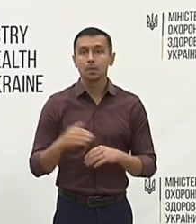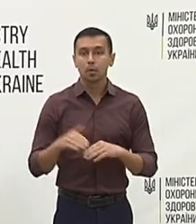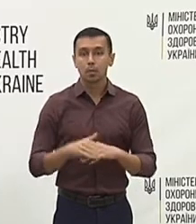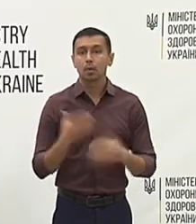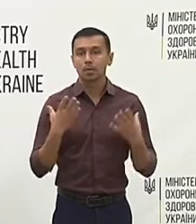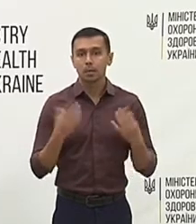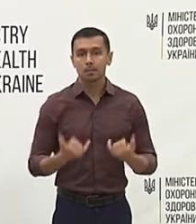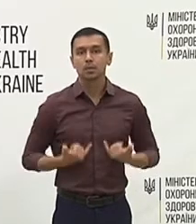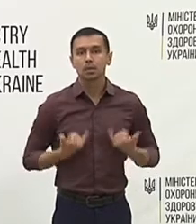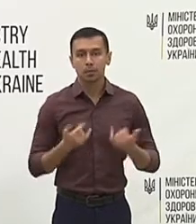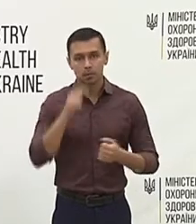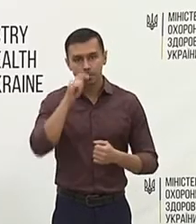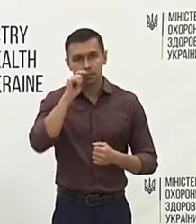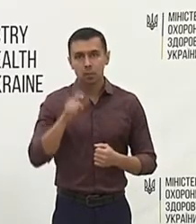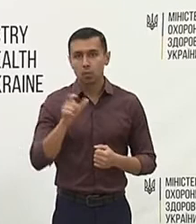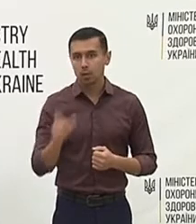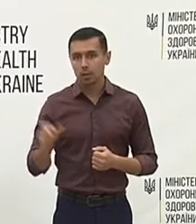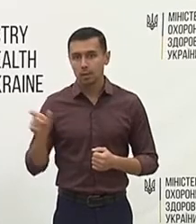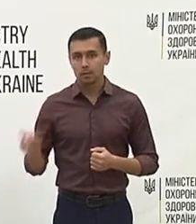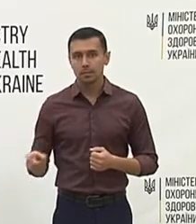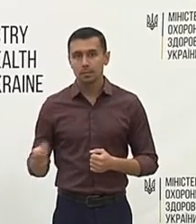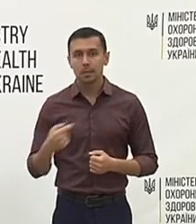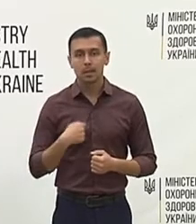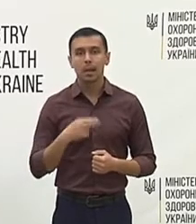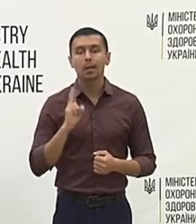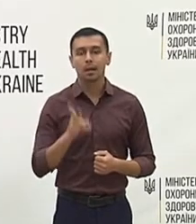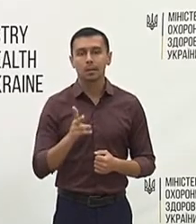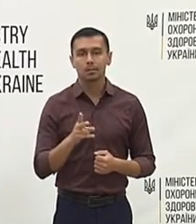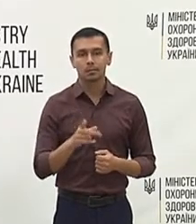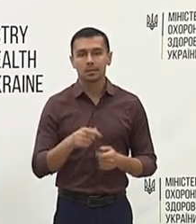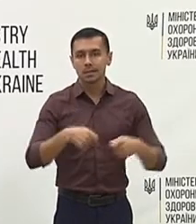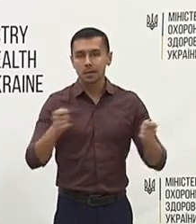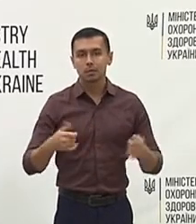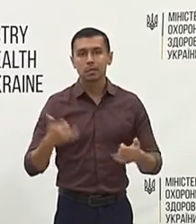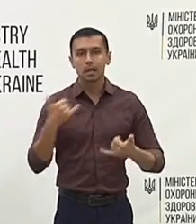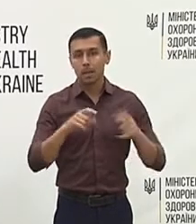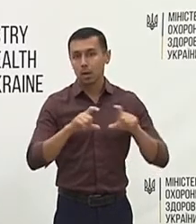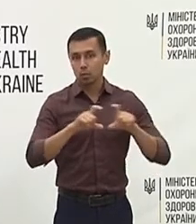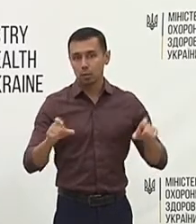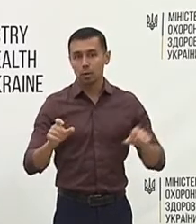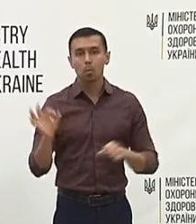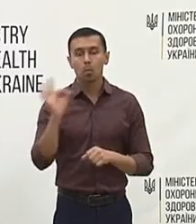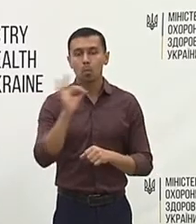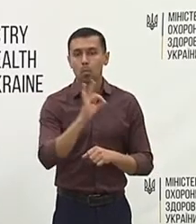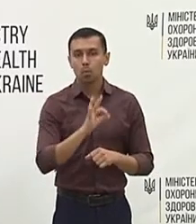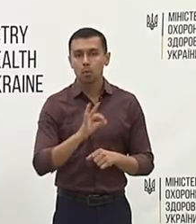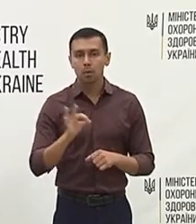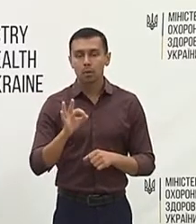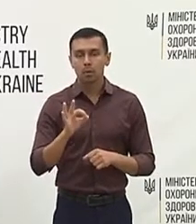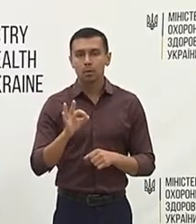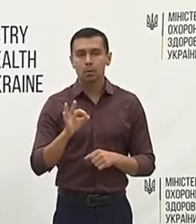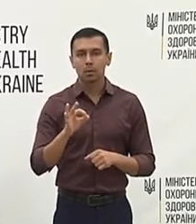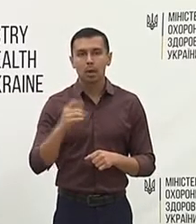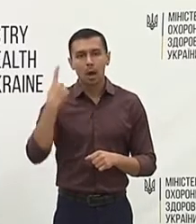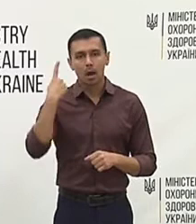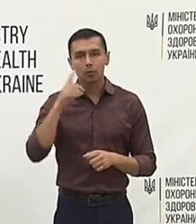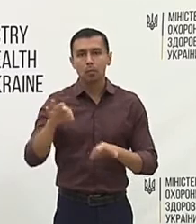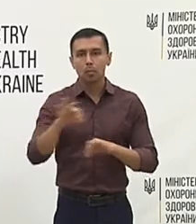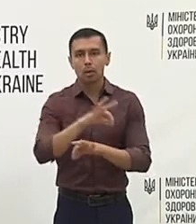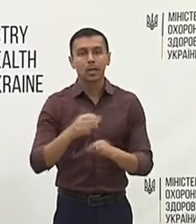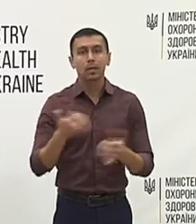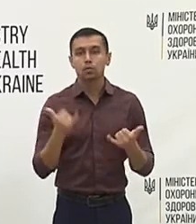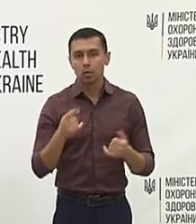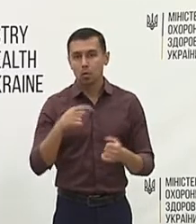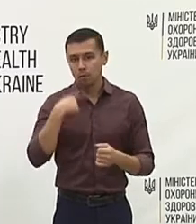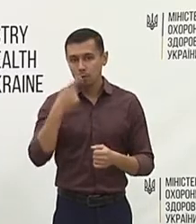Добрий день, шановні українці. Я, як завідувач лабораторії і автор проєкту, про який